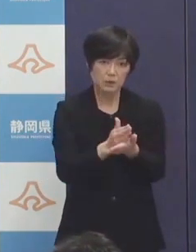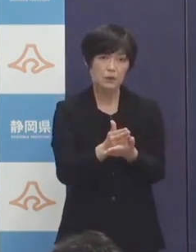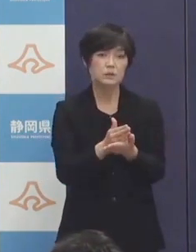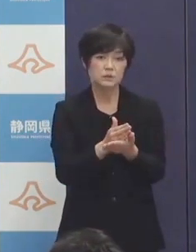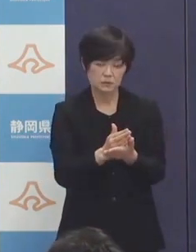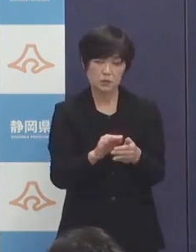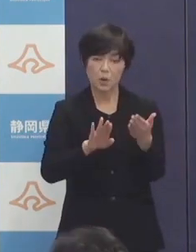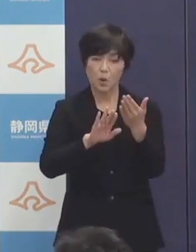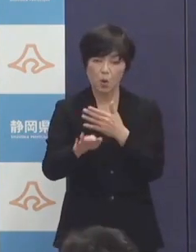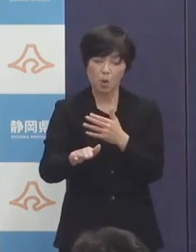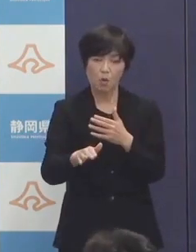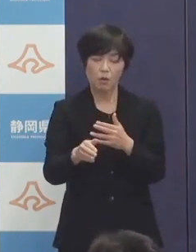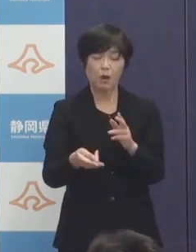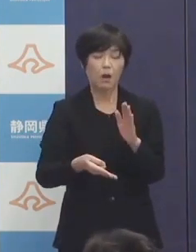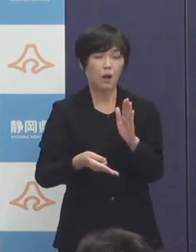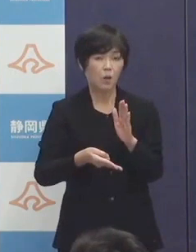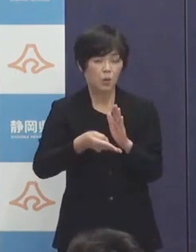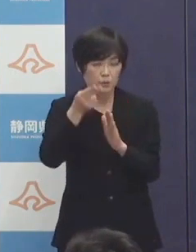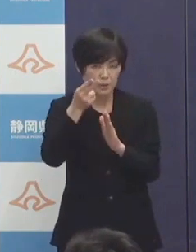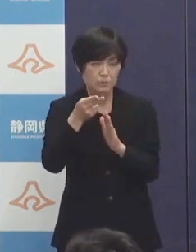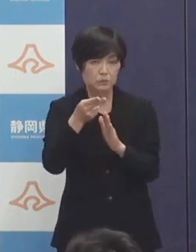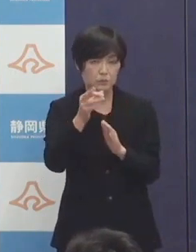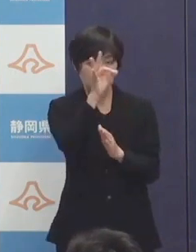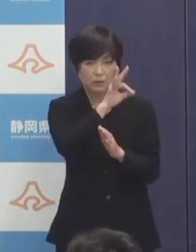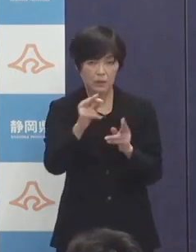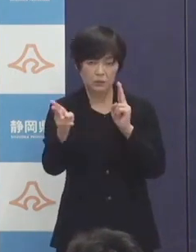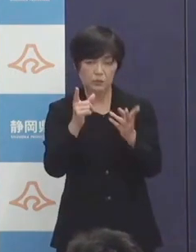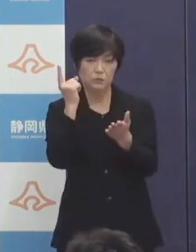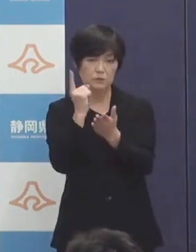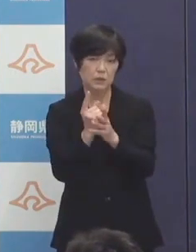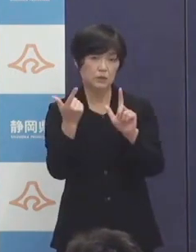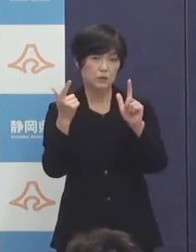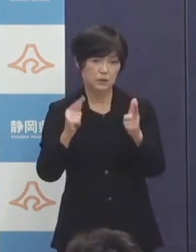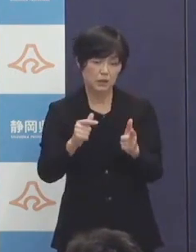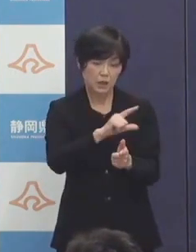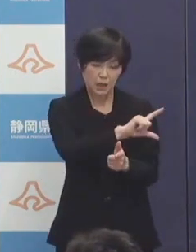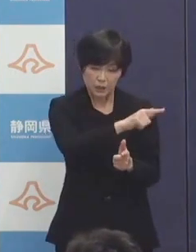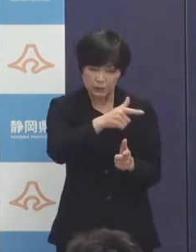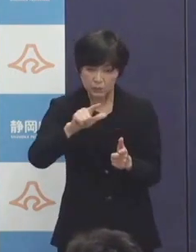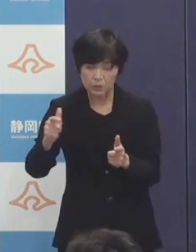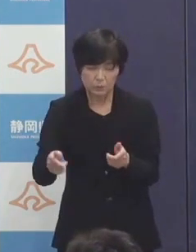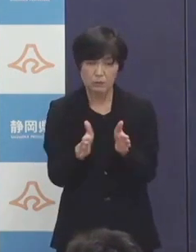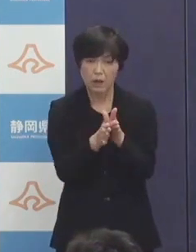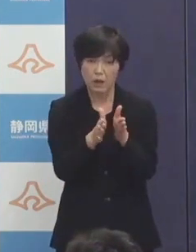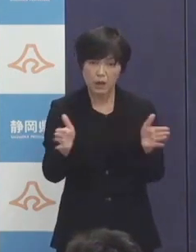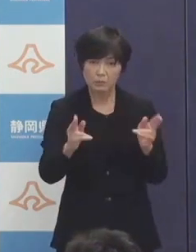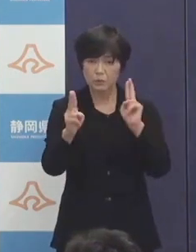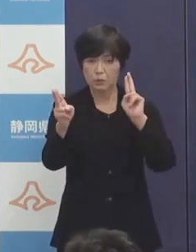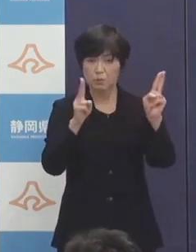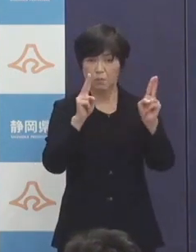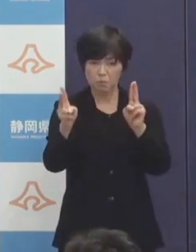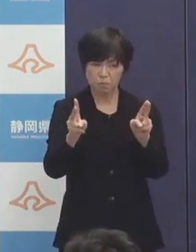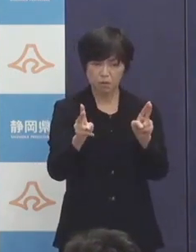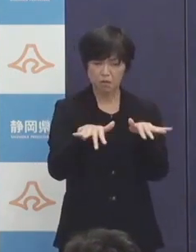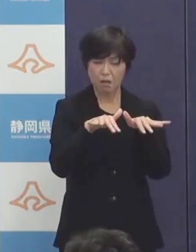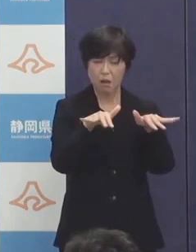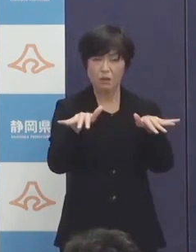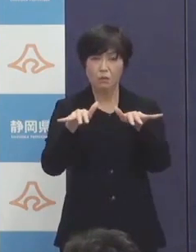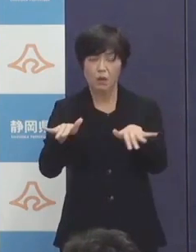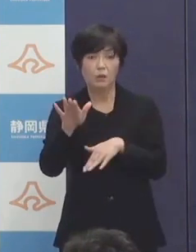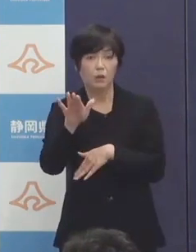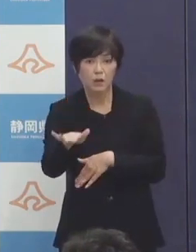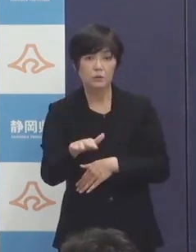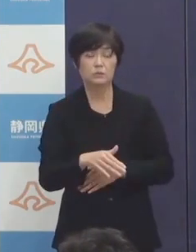他宿泊施設、観光業者だけでなく、その他幅広い業種に影響が及んでいる ことが明確になっております